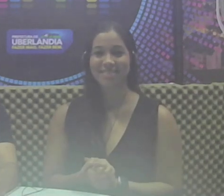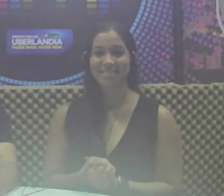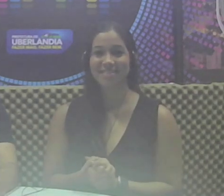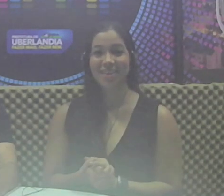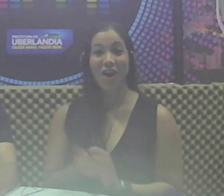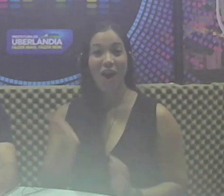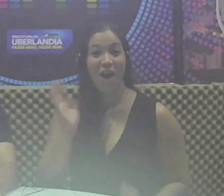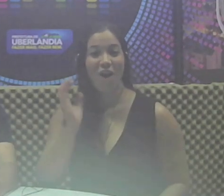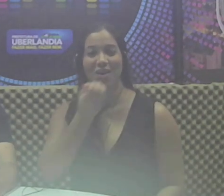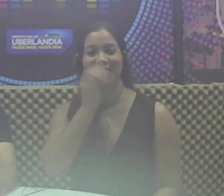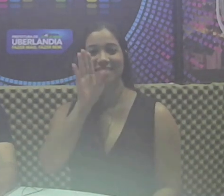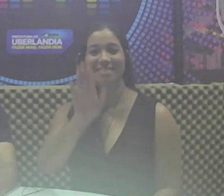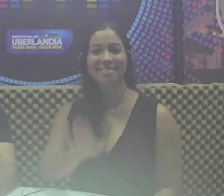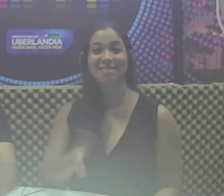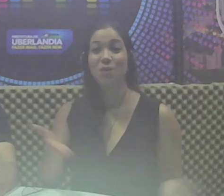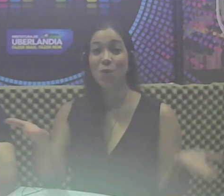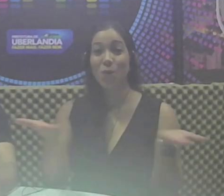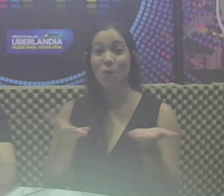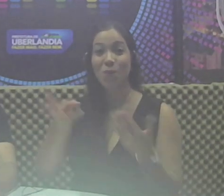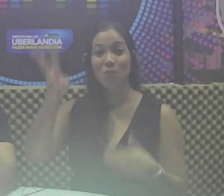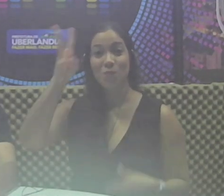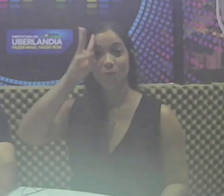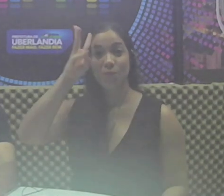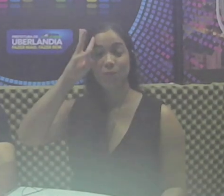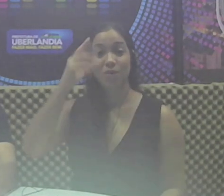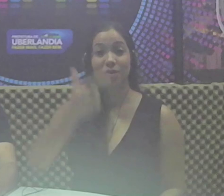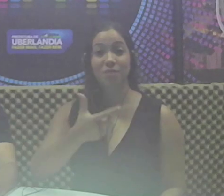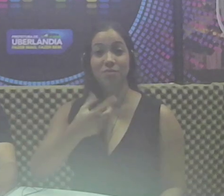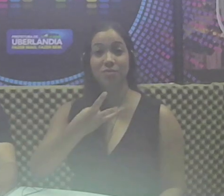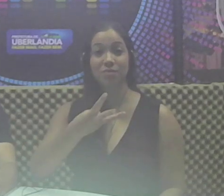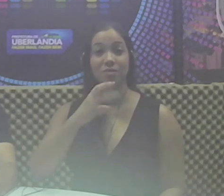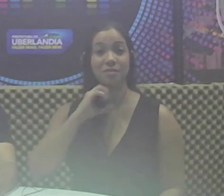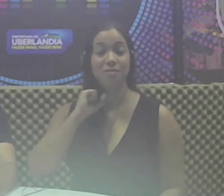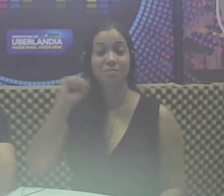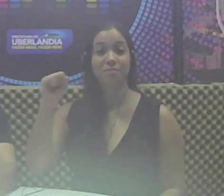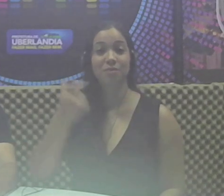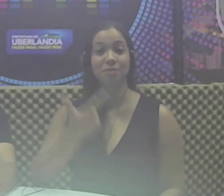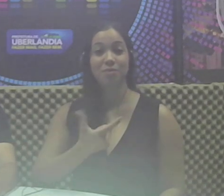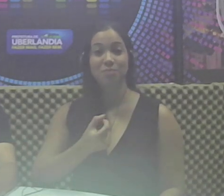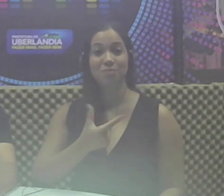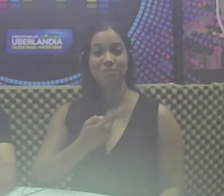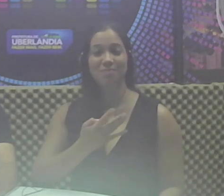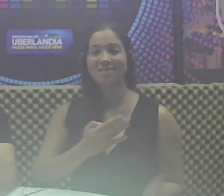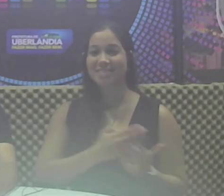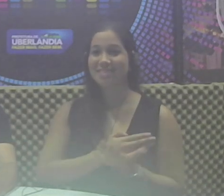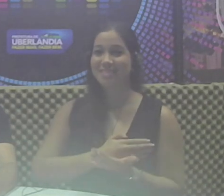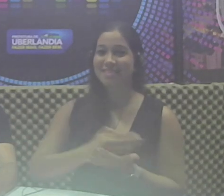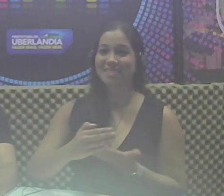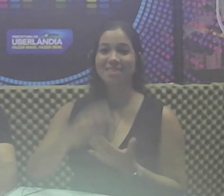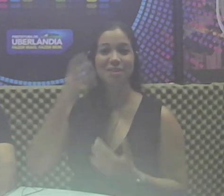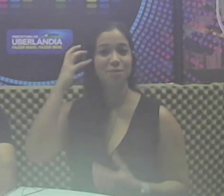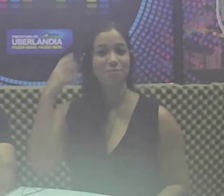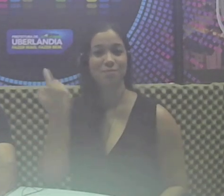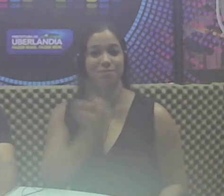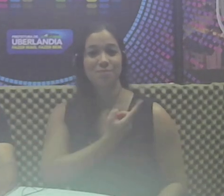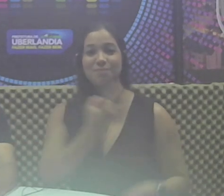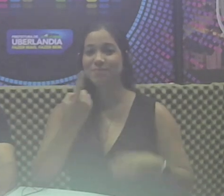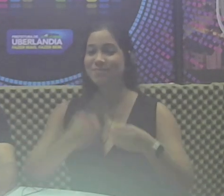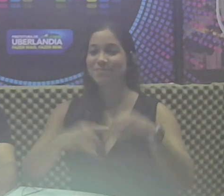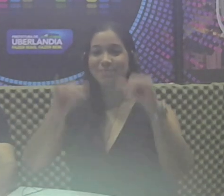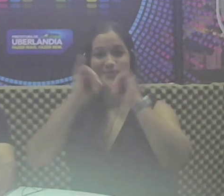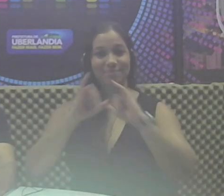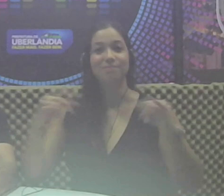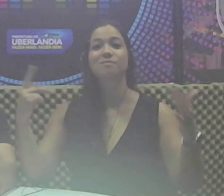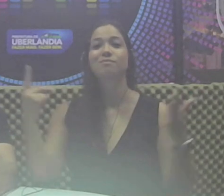Olá, boa tarde! Hoje é terça-feira, dia 23 de abril de 2024. Está no ar a rádio Nossa Cidade com boletim de notícias